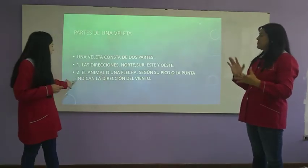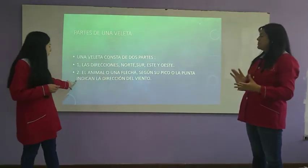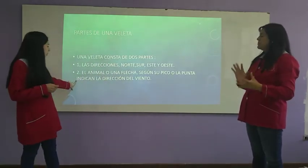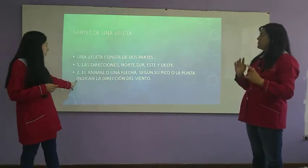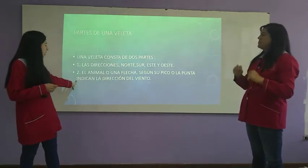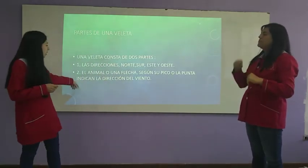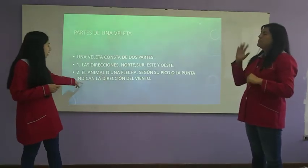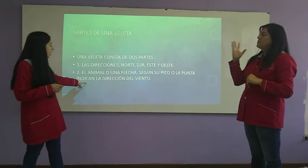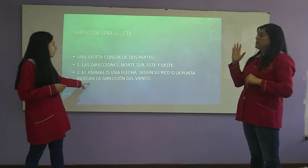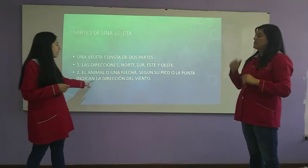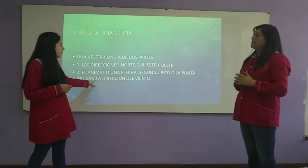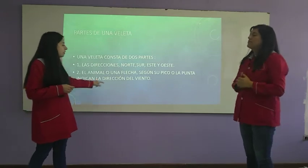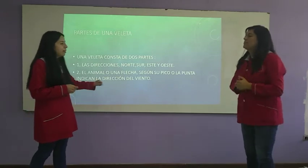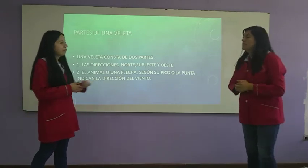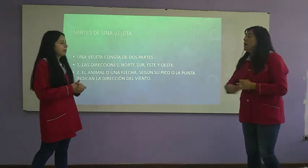punta, indica la dirección del viento.